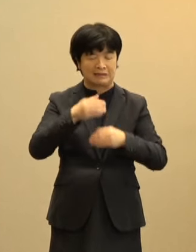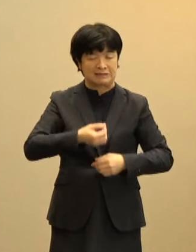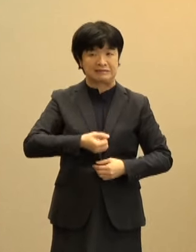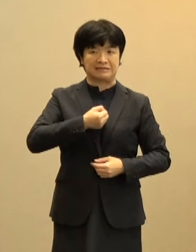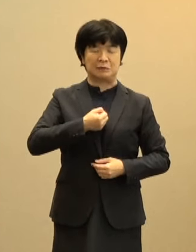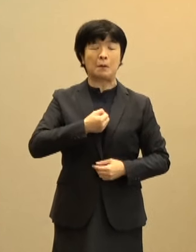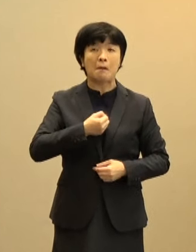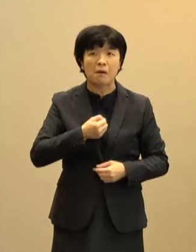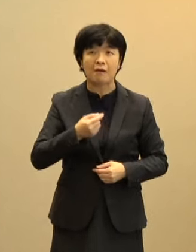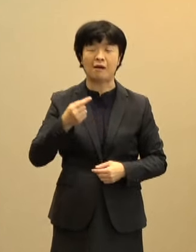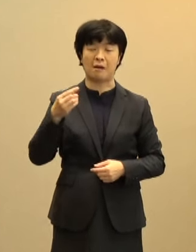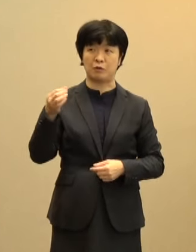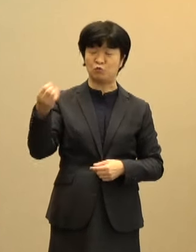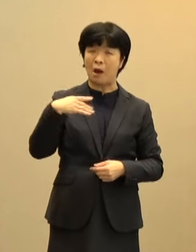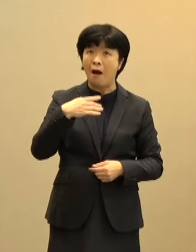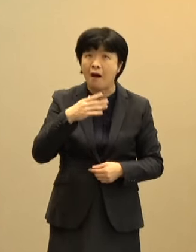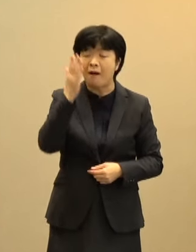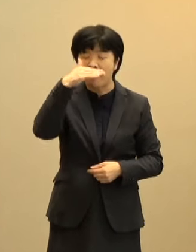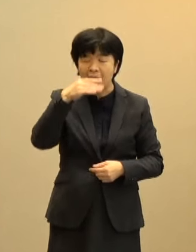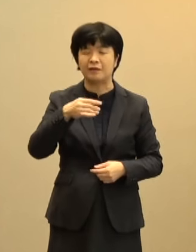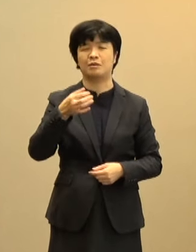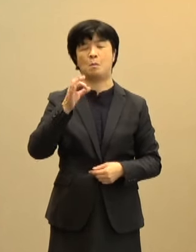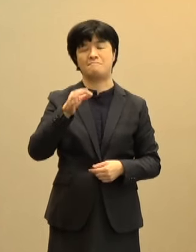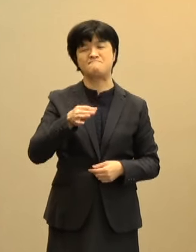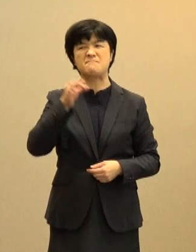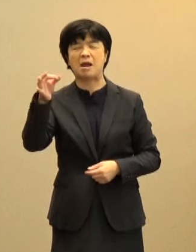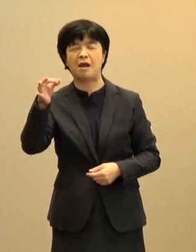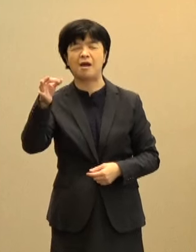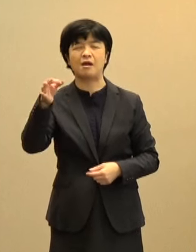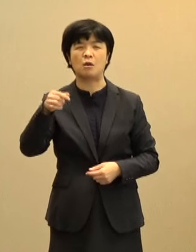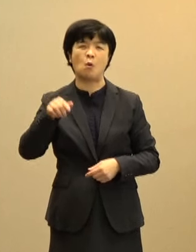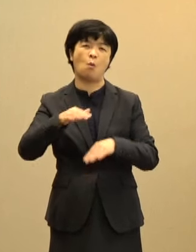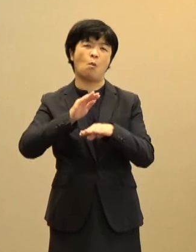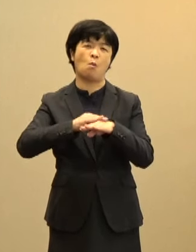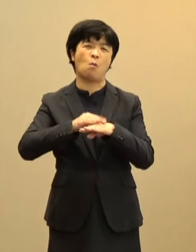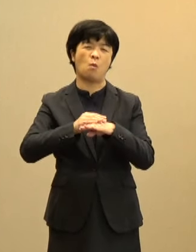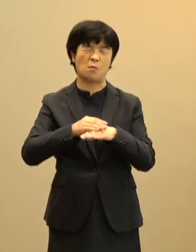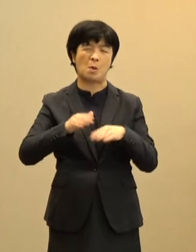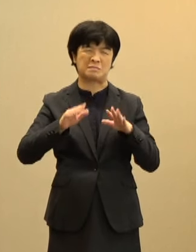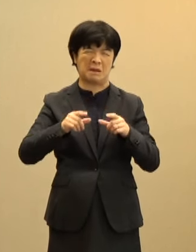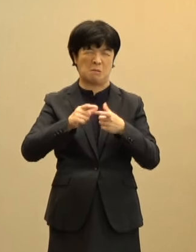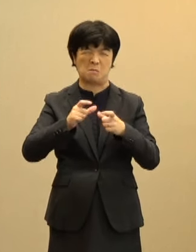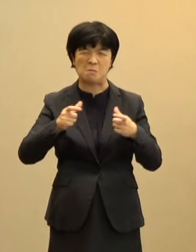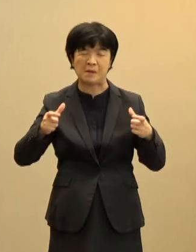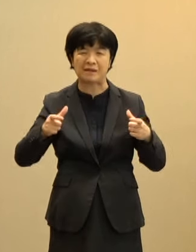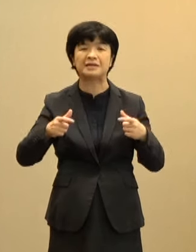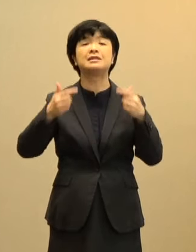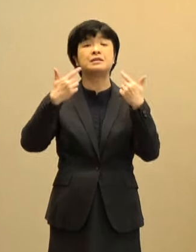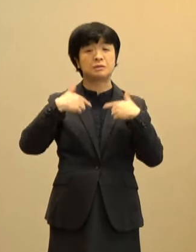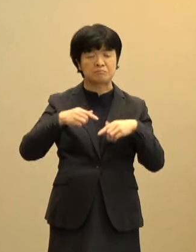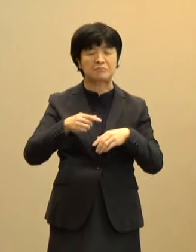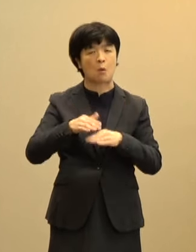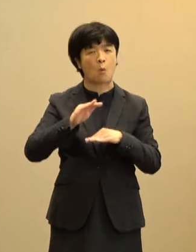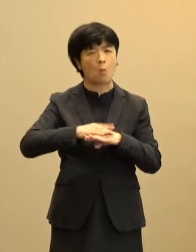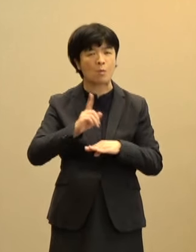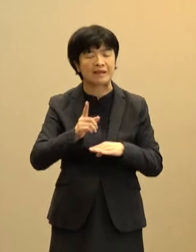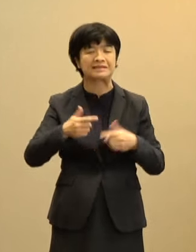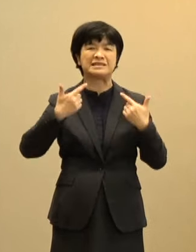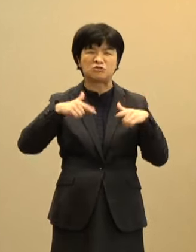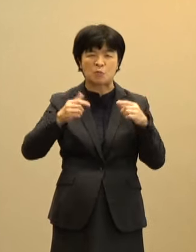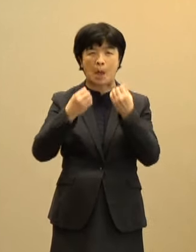騙し取る詐欺であり、年々手口が巧妙化をしていることから、日頃から最新の手口を把握しておくことが大切